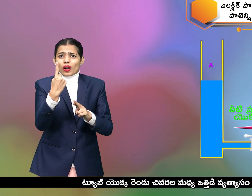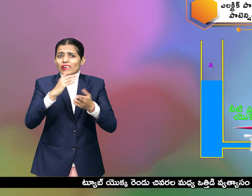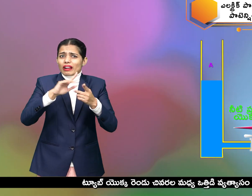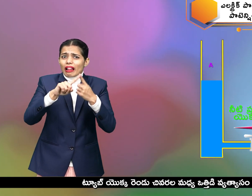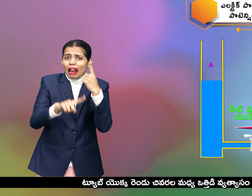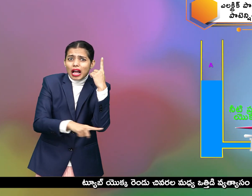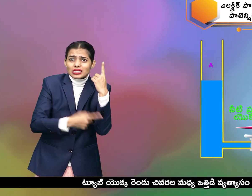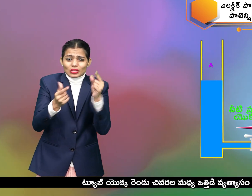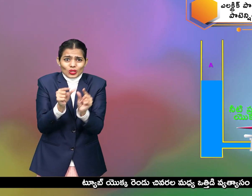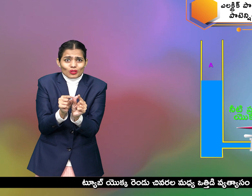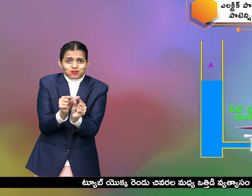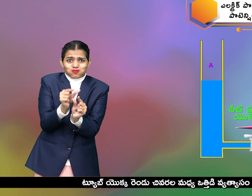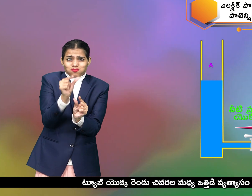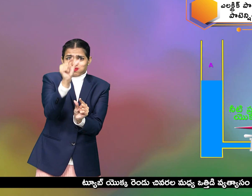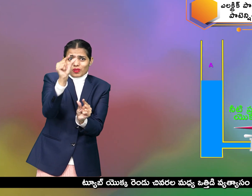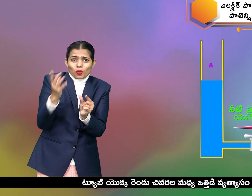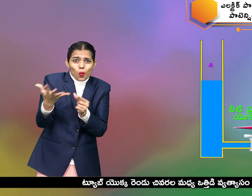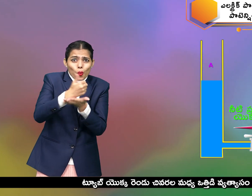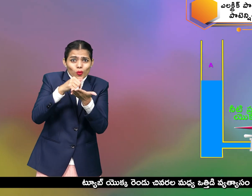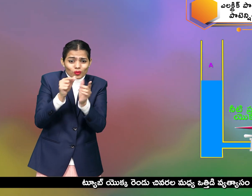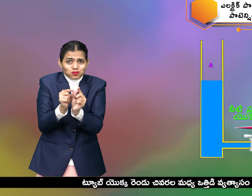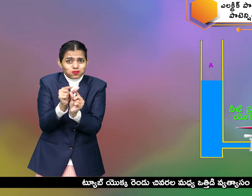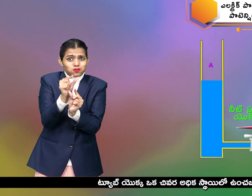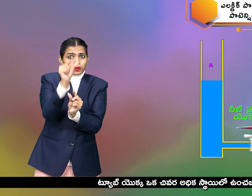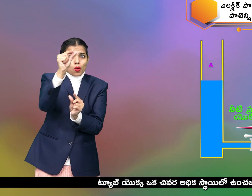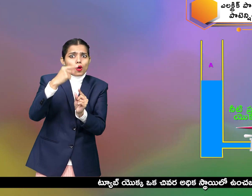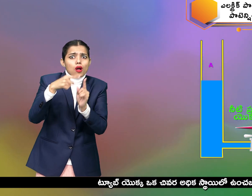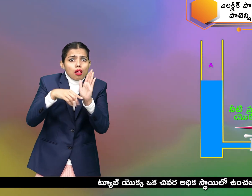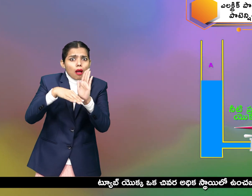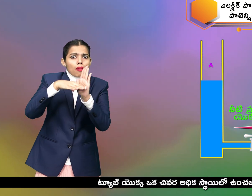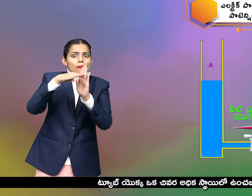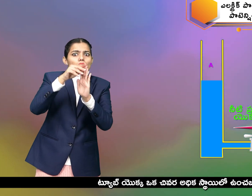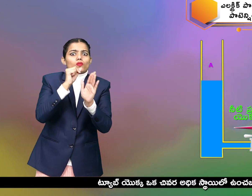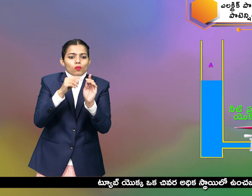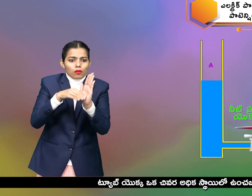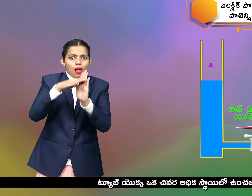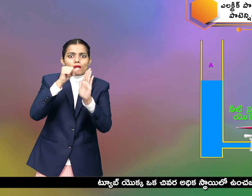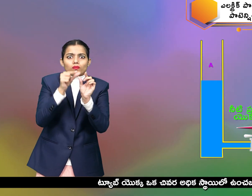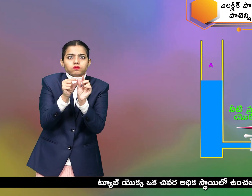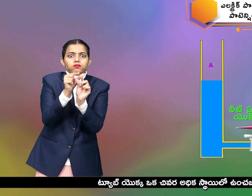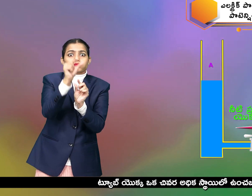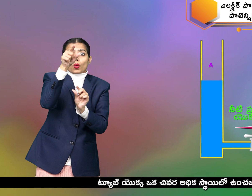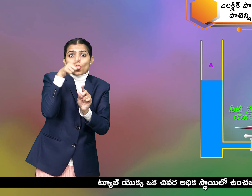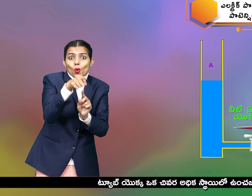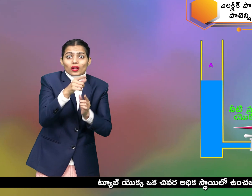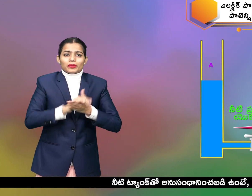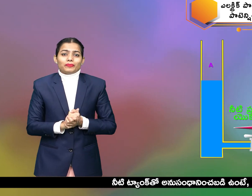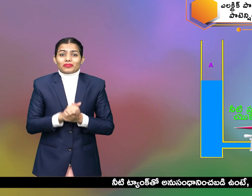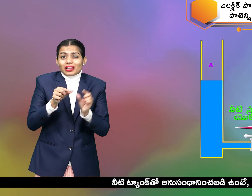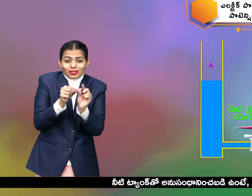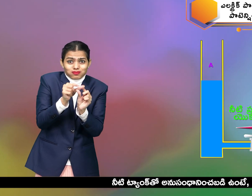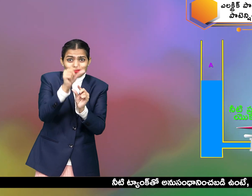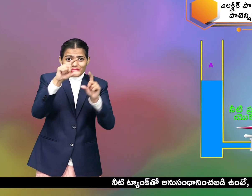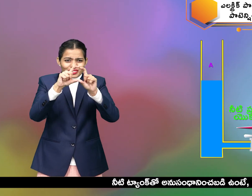ట్యూబ్ యొక్క రెండు చివరల మధ్య ఒత్తిడి వ్యత్యాసం ఉండేలా ట్యూబ్ యొక్క ఒక చివర అధిక స్థాయిలో ఉంచబడిన